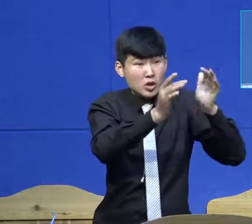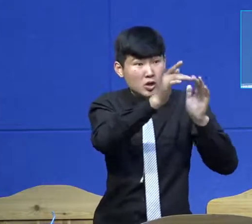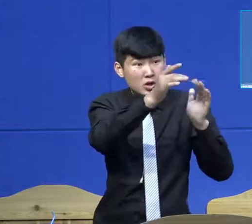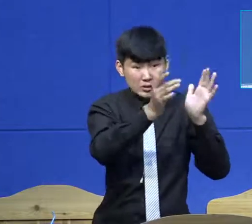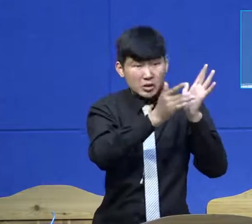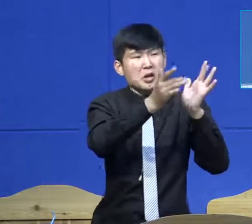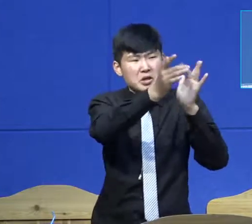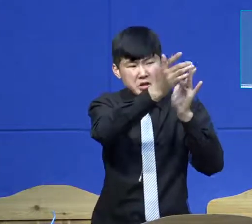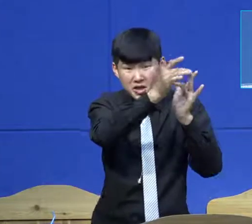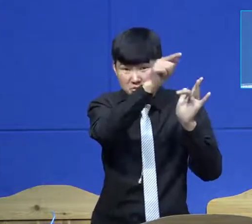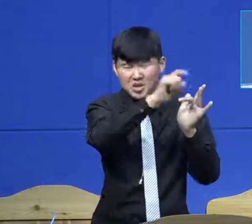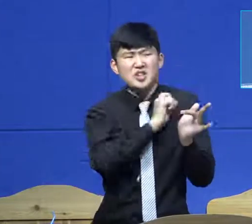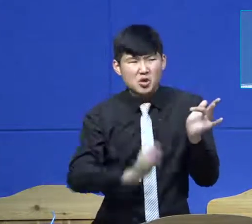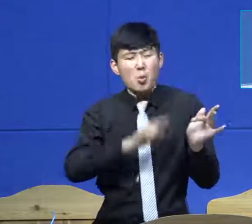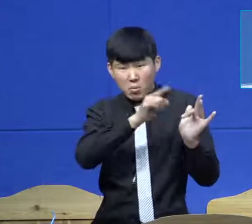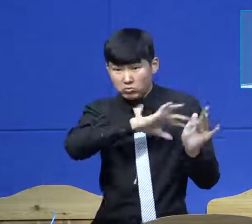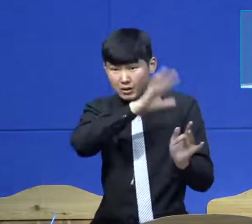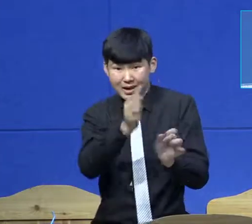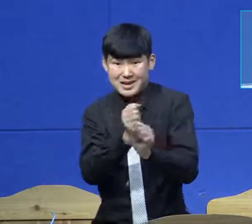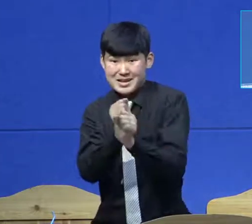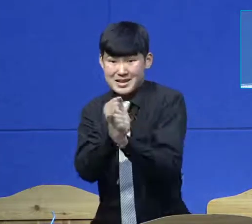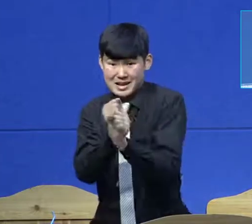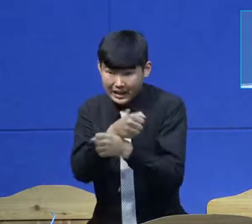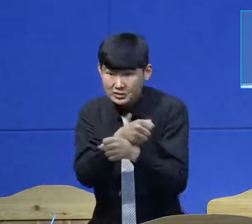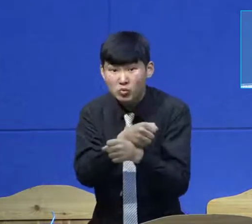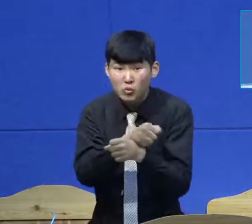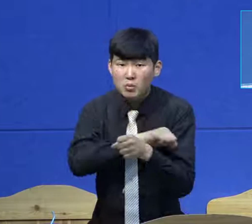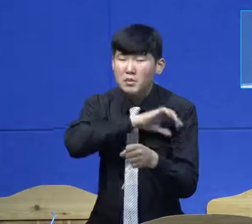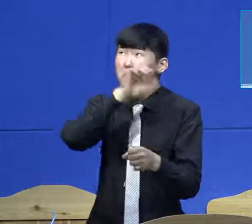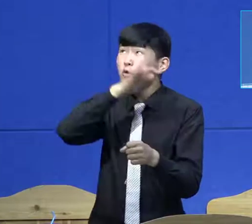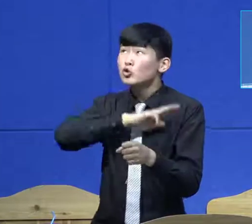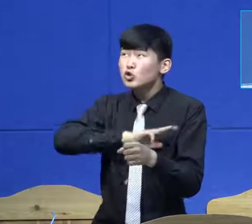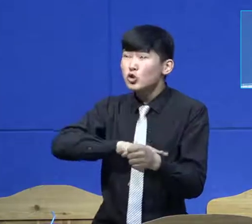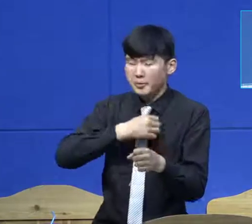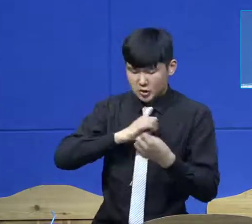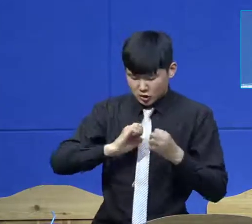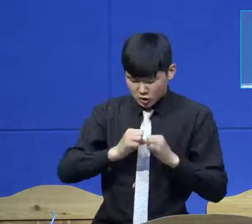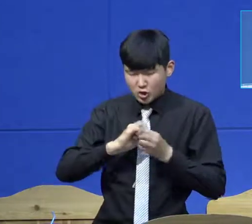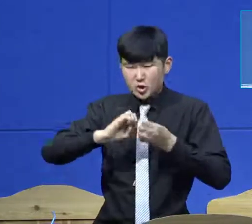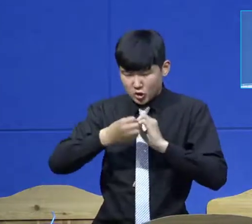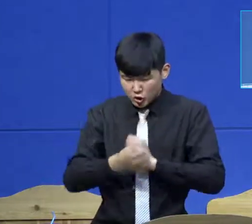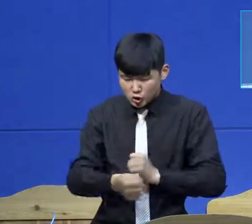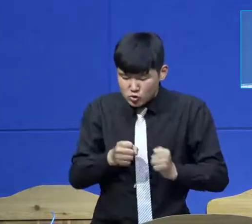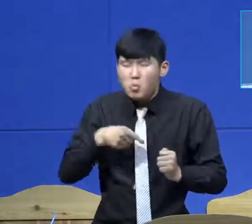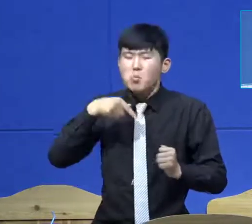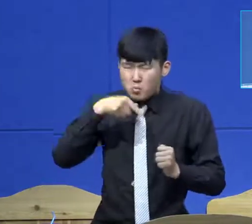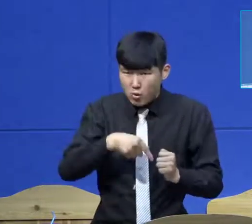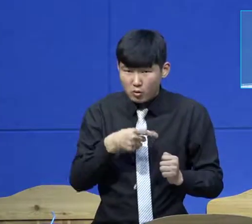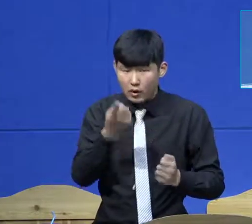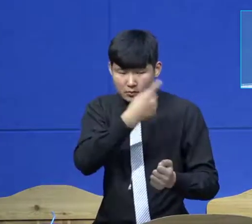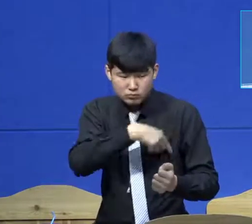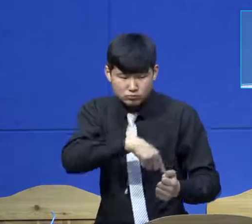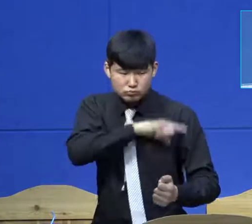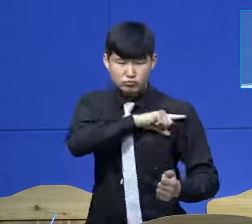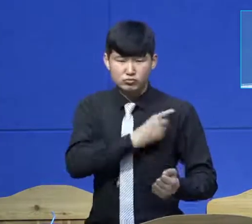алж арчин зайлуулна гэдэг бол Бурханы төлөө миний хийх зүтгэл ээ гэж ойлгосон. Тийм учраас бүр урд нь гарч зогсоод